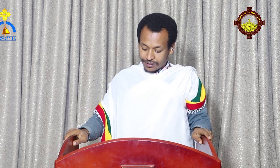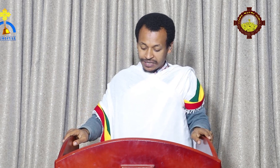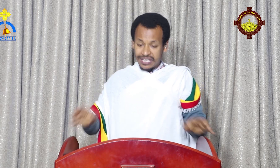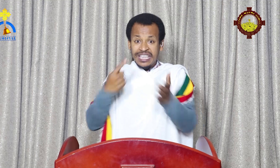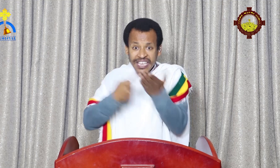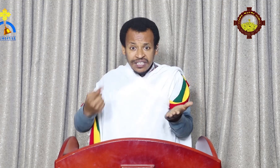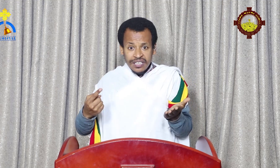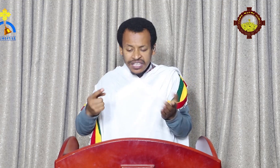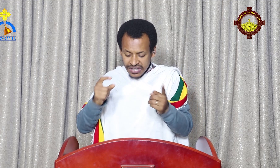ይህ